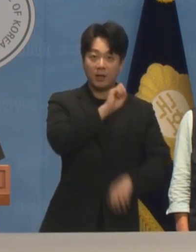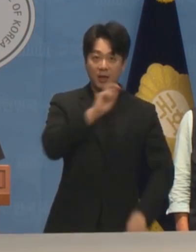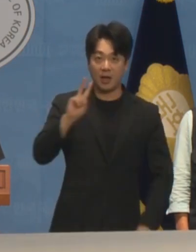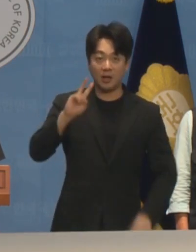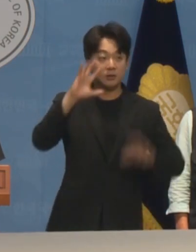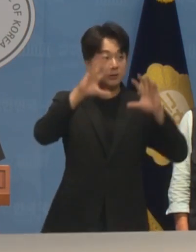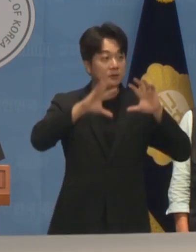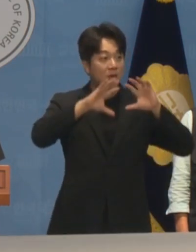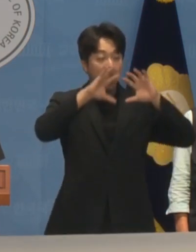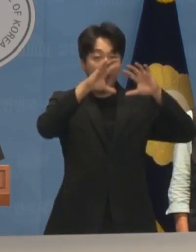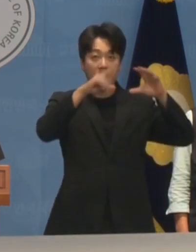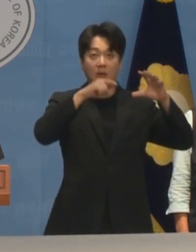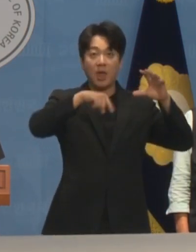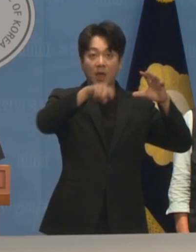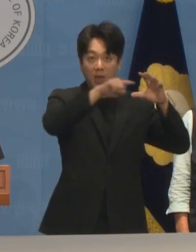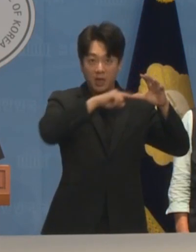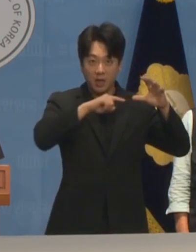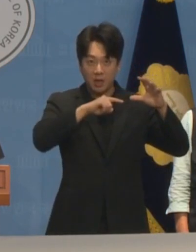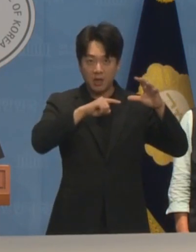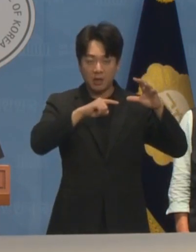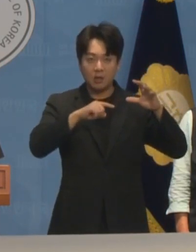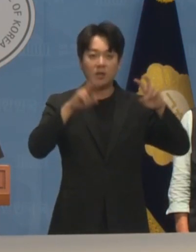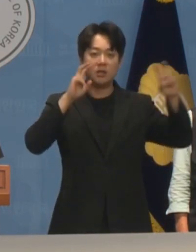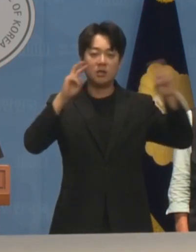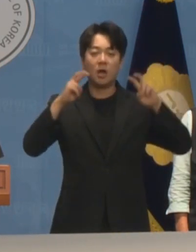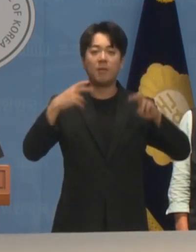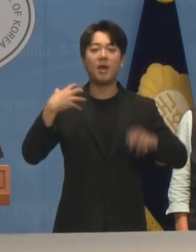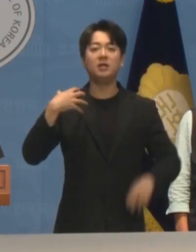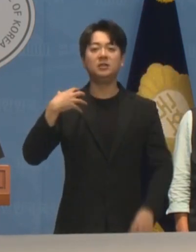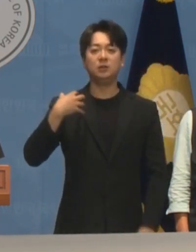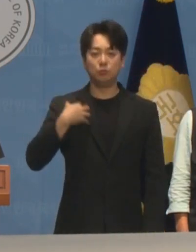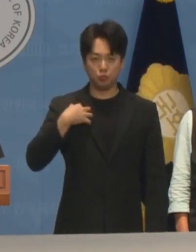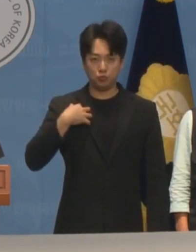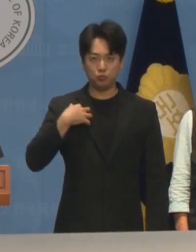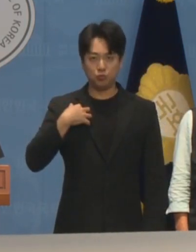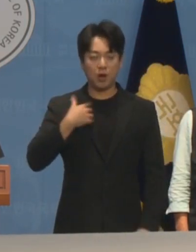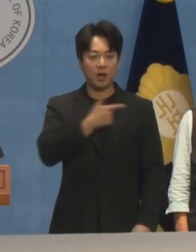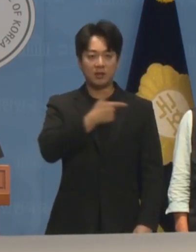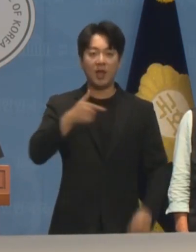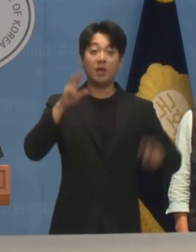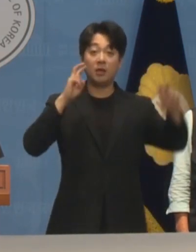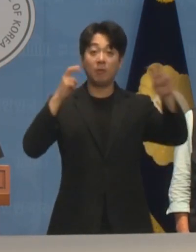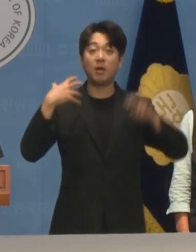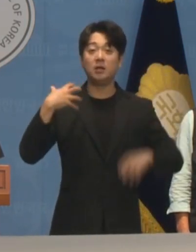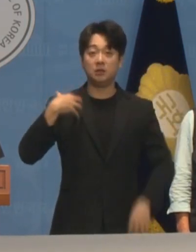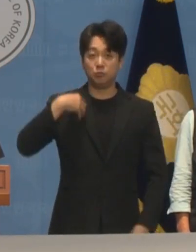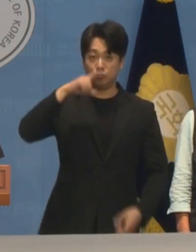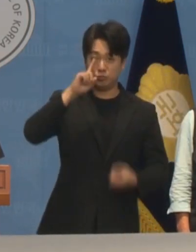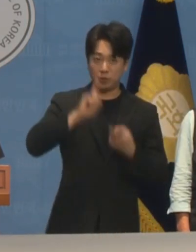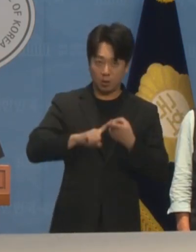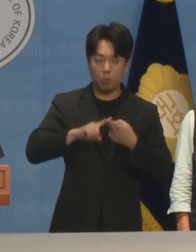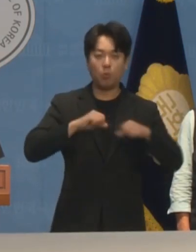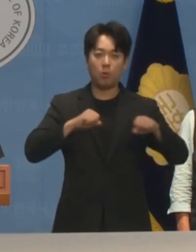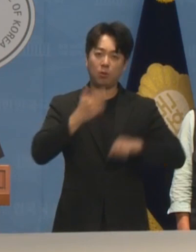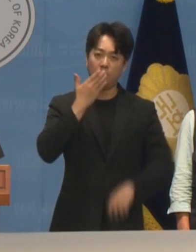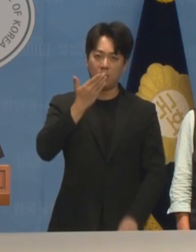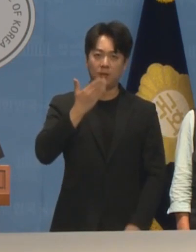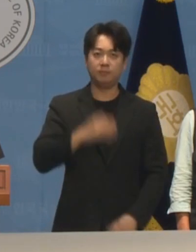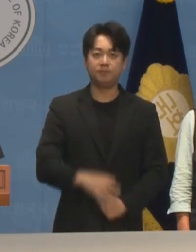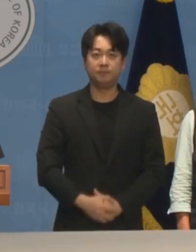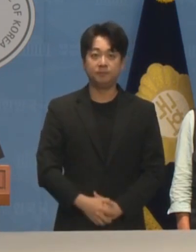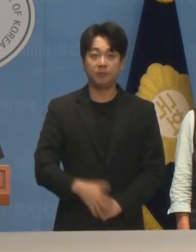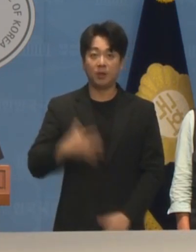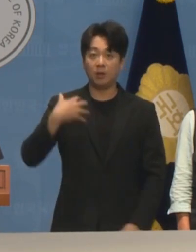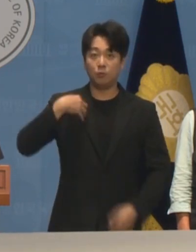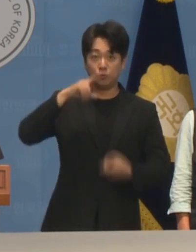이 땅에서의 납세 의무와 고용의 의무를 책임져야 될 현대차 자본의 저는 분명한 의무라고 생각합니다. 그 의무를 다할